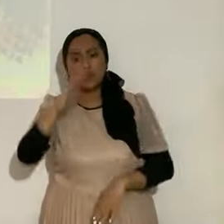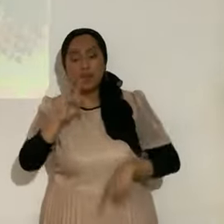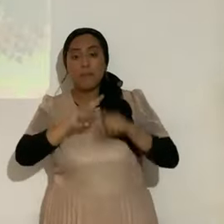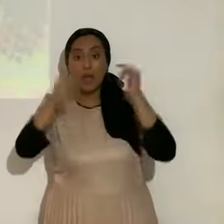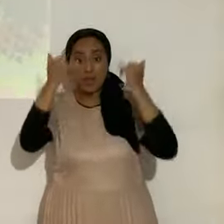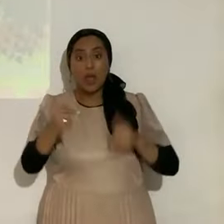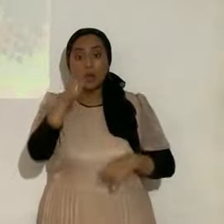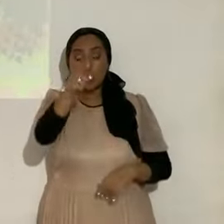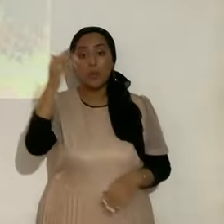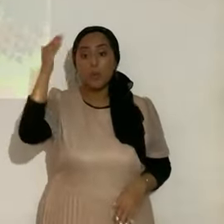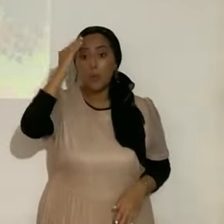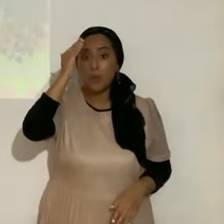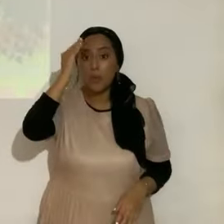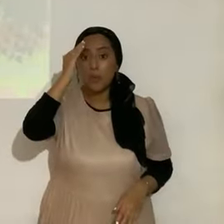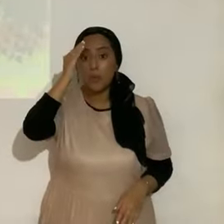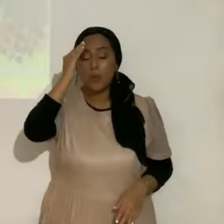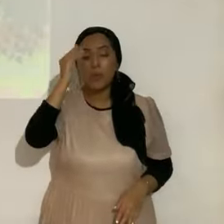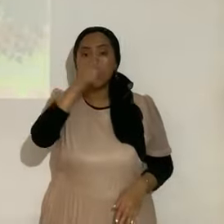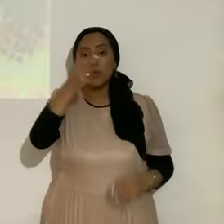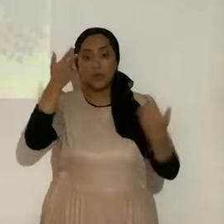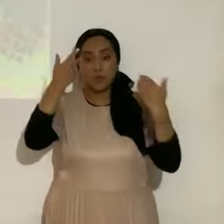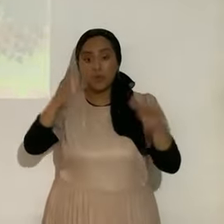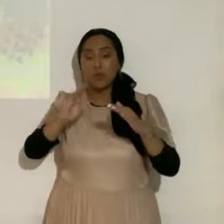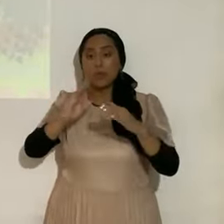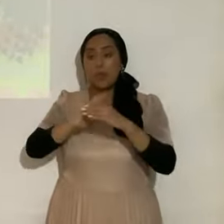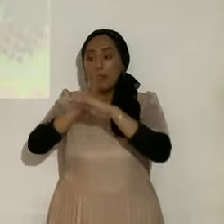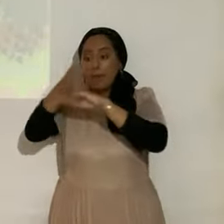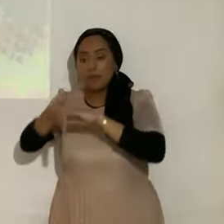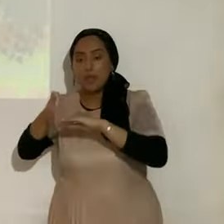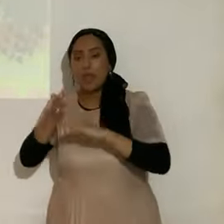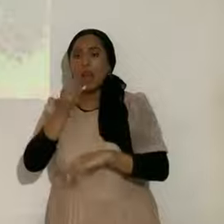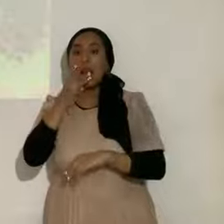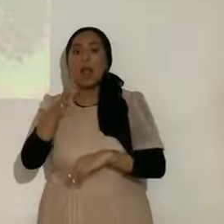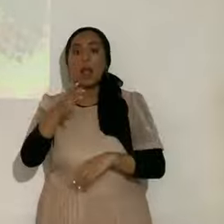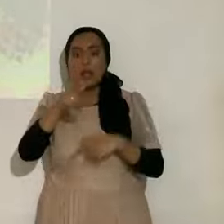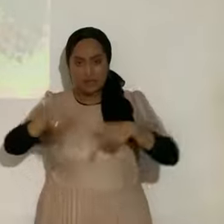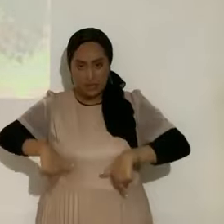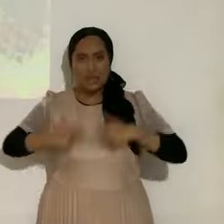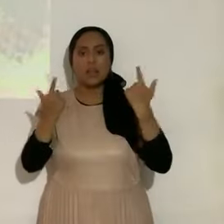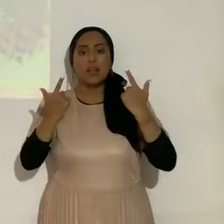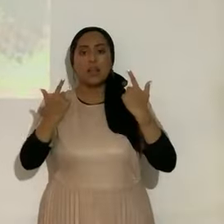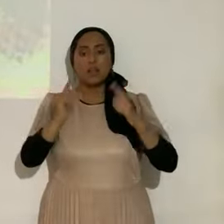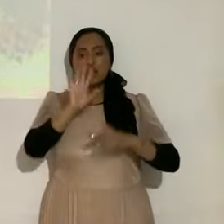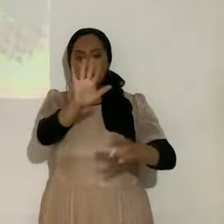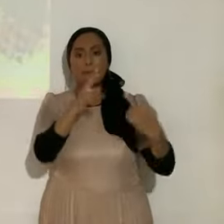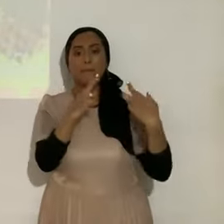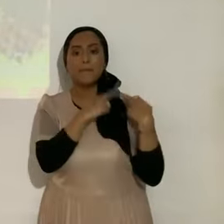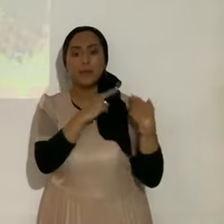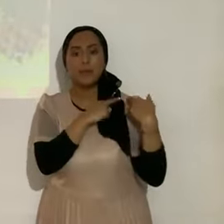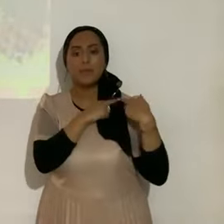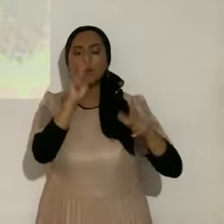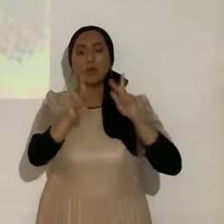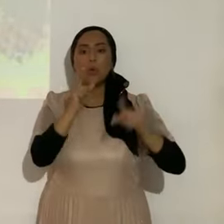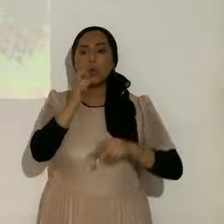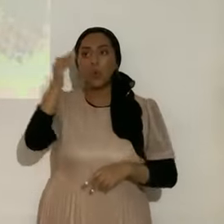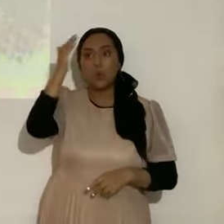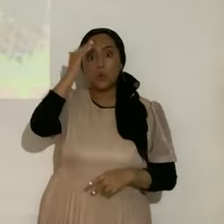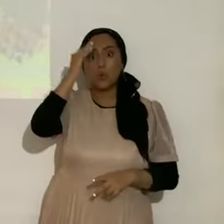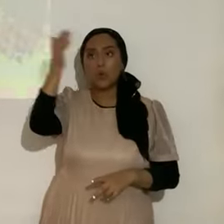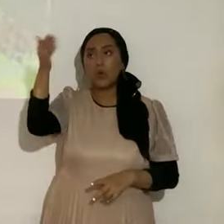ahora ya lo conocen y ya han pasado a la luz. Vivan entonces como corresponde a quienes conocen a